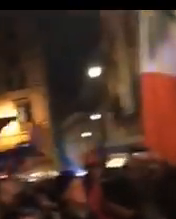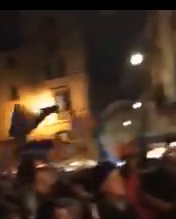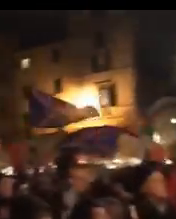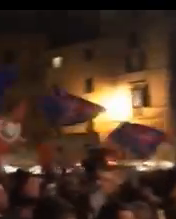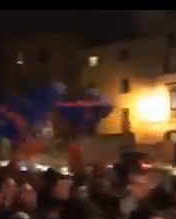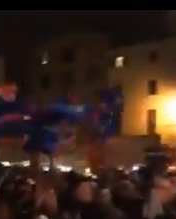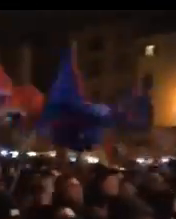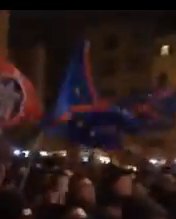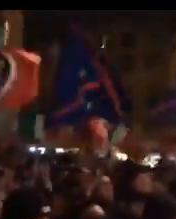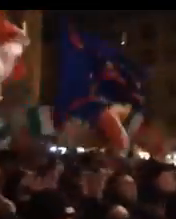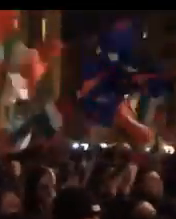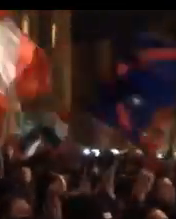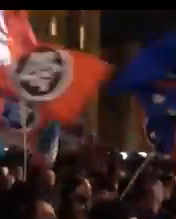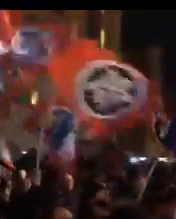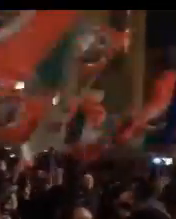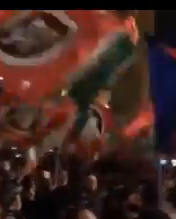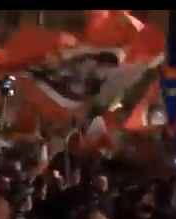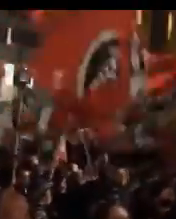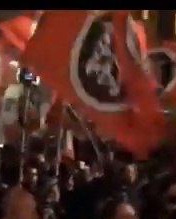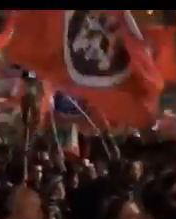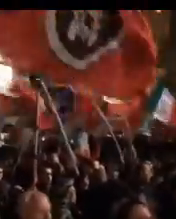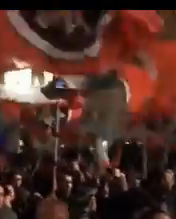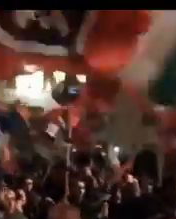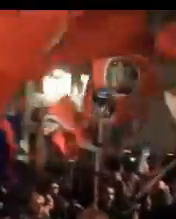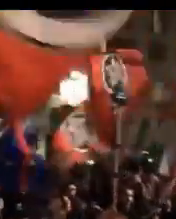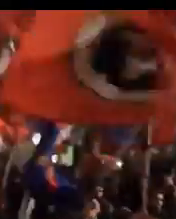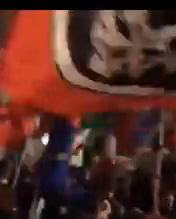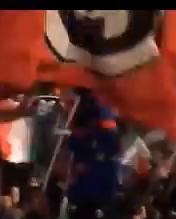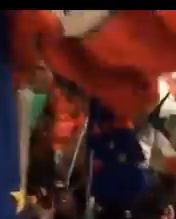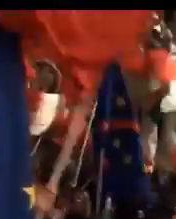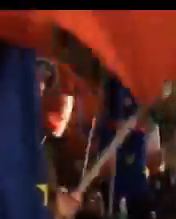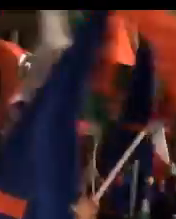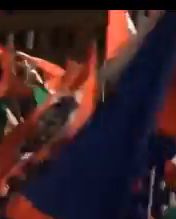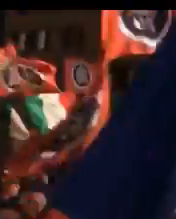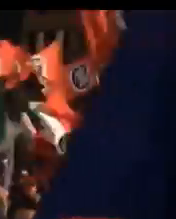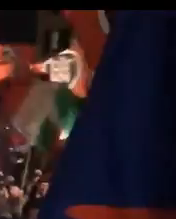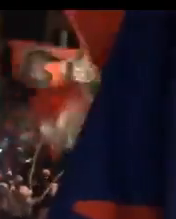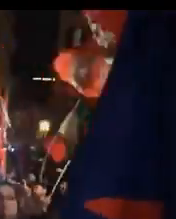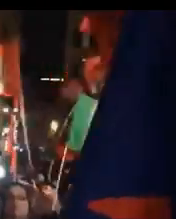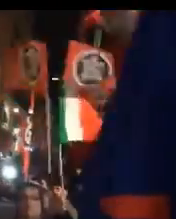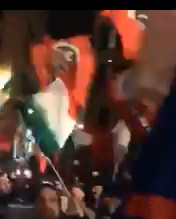Grazie. Grazie a Simone. Grazie.